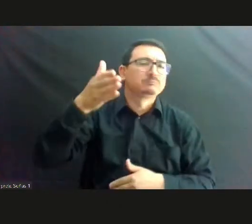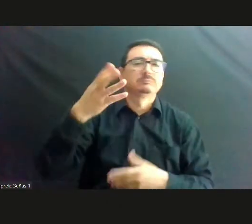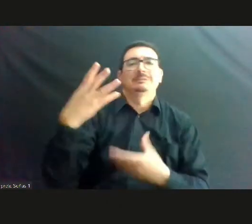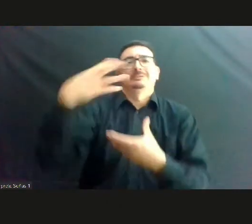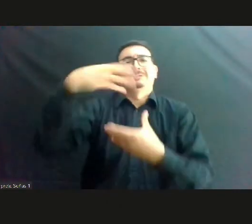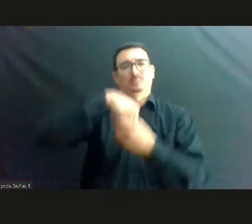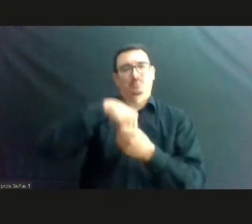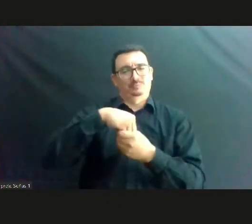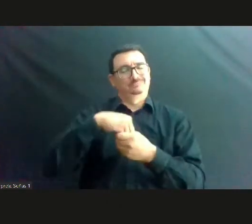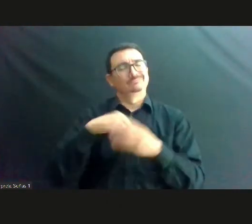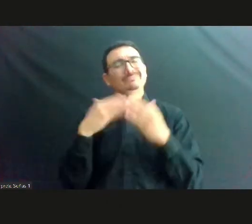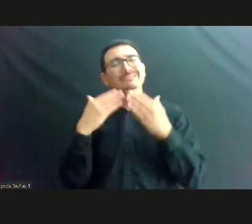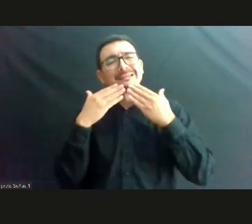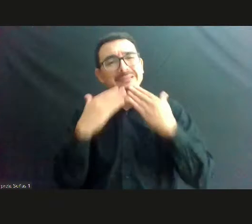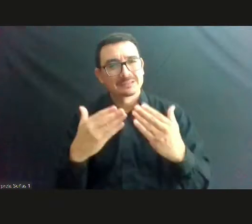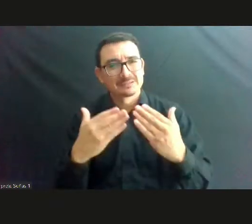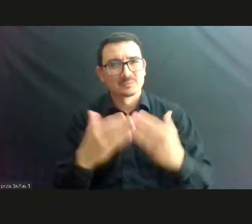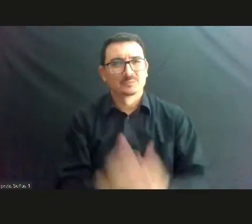gracias.